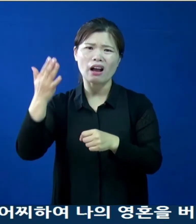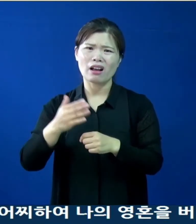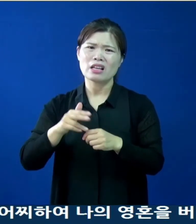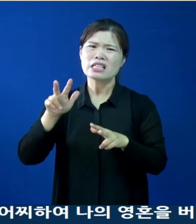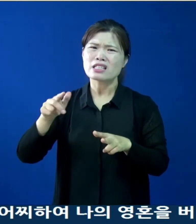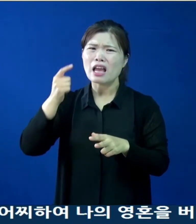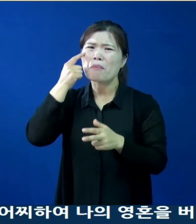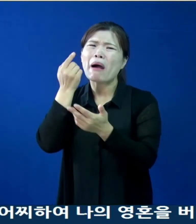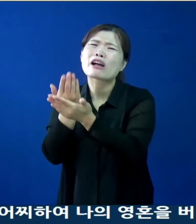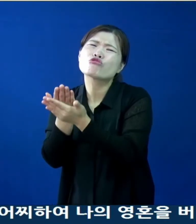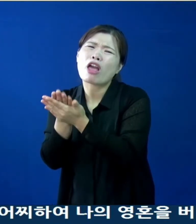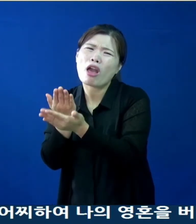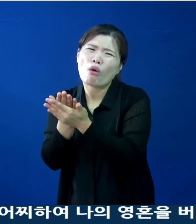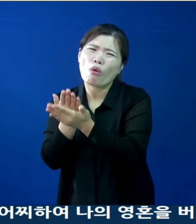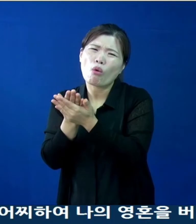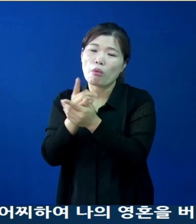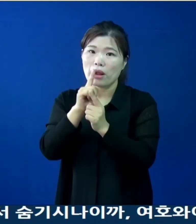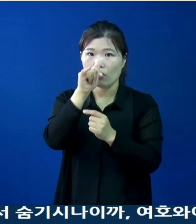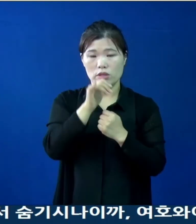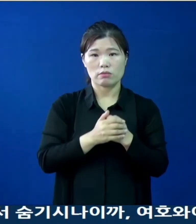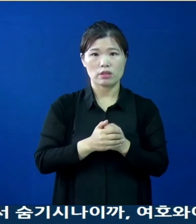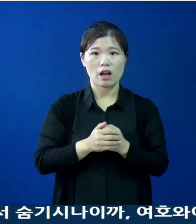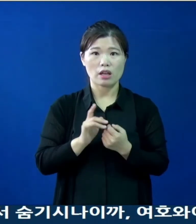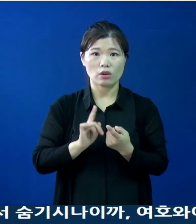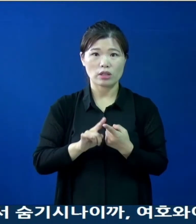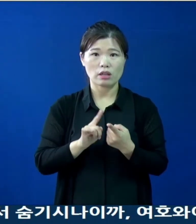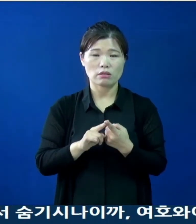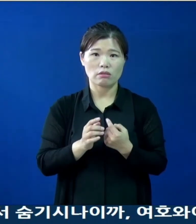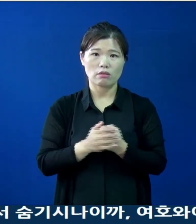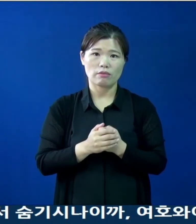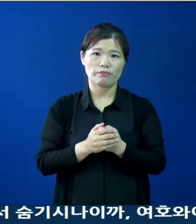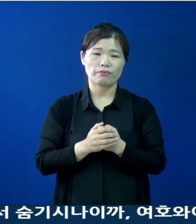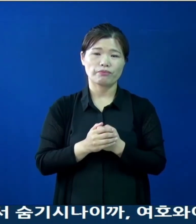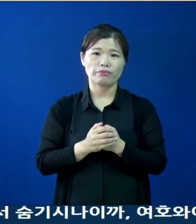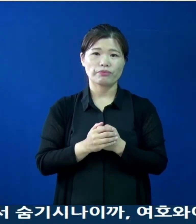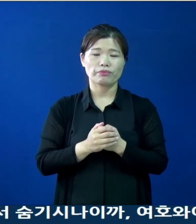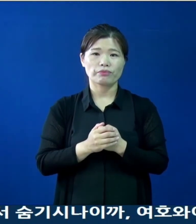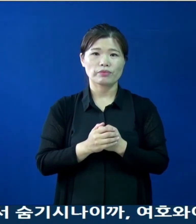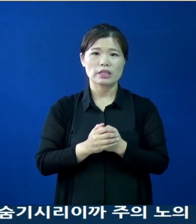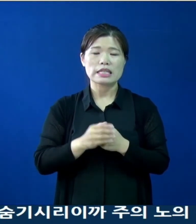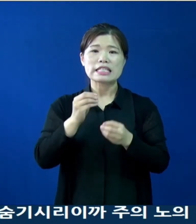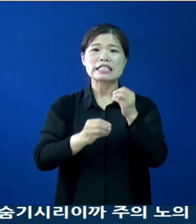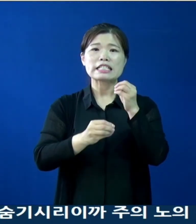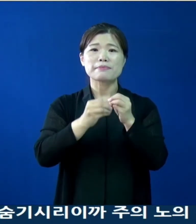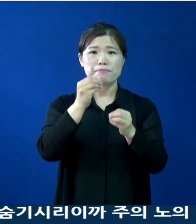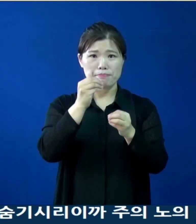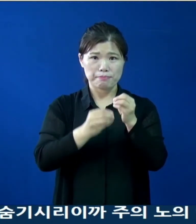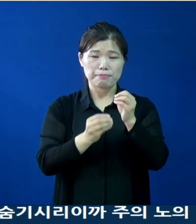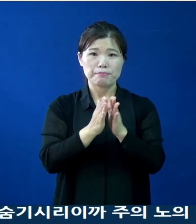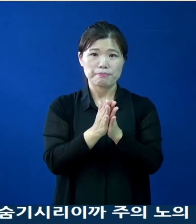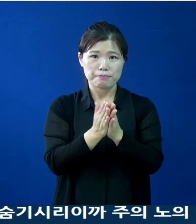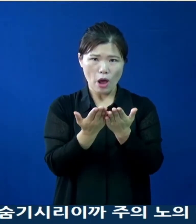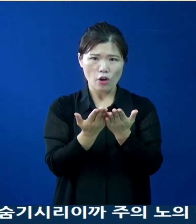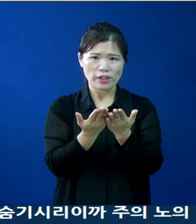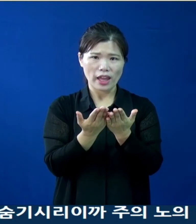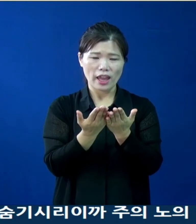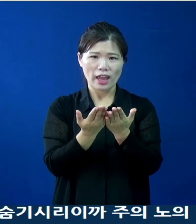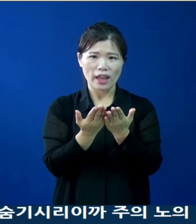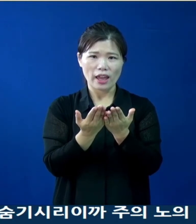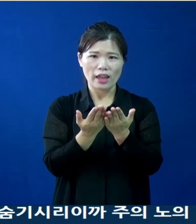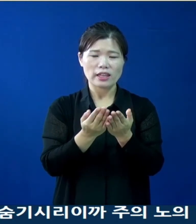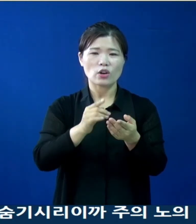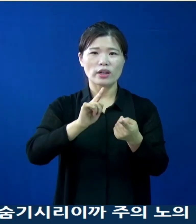봐주십시오라는 답답함으로 불타는 시편이 이미 앞에 있었는데, 그 시편의 기간들이